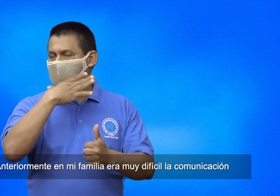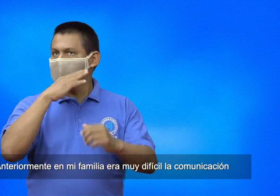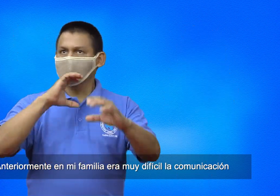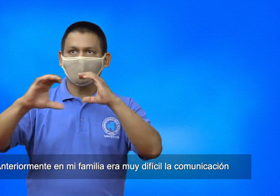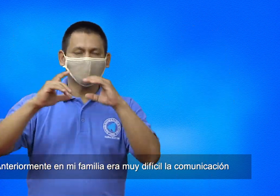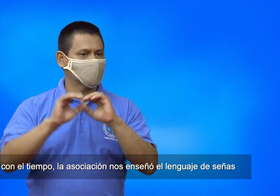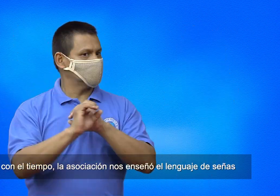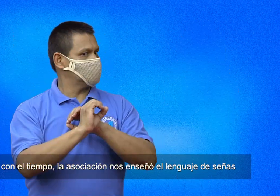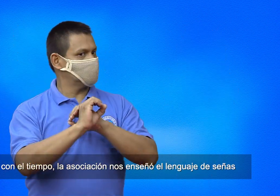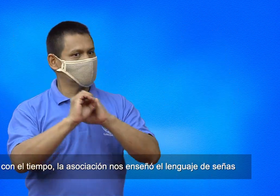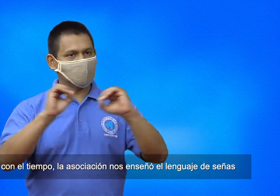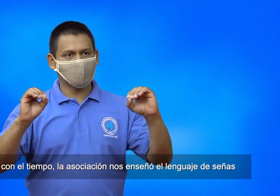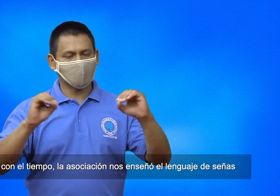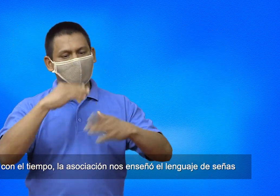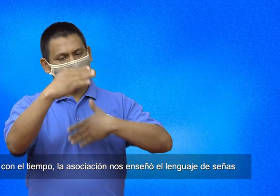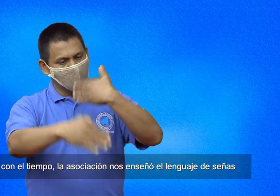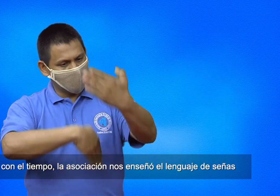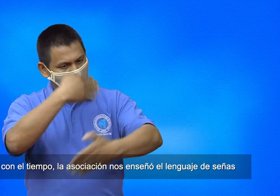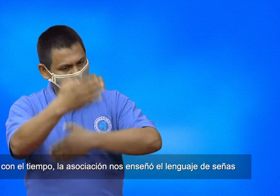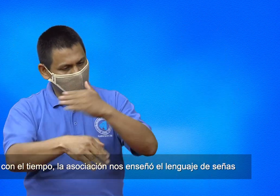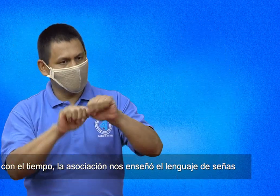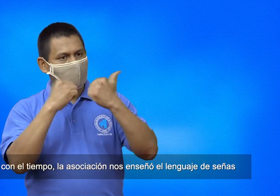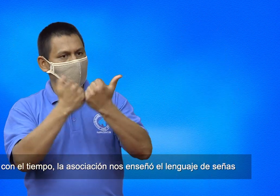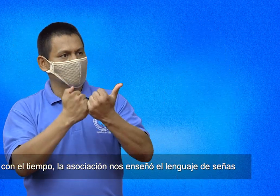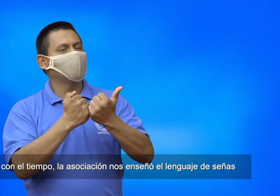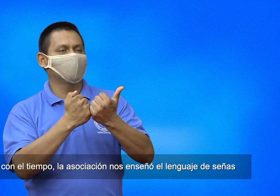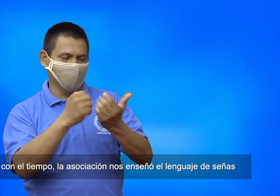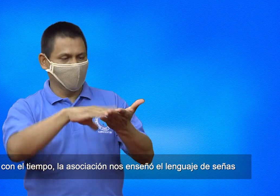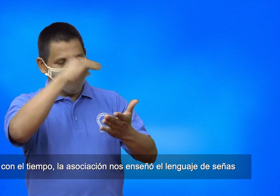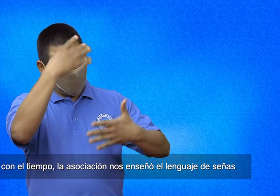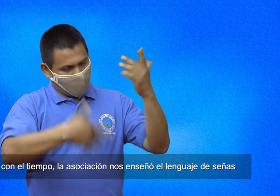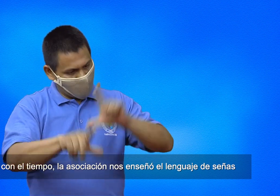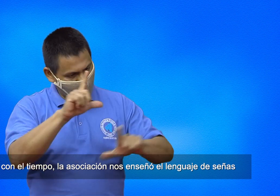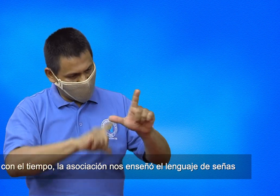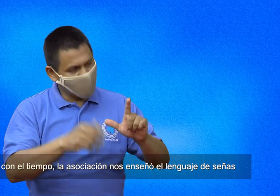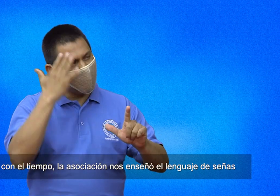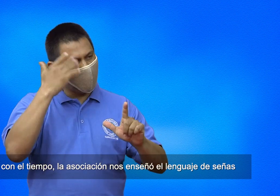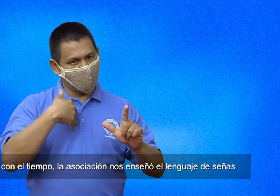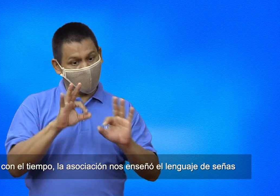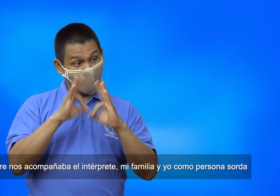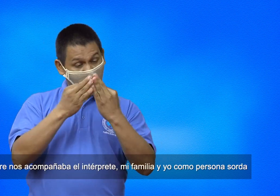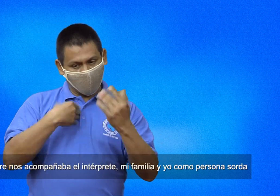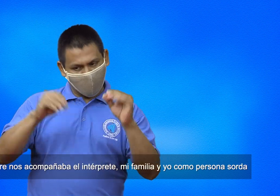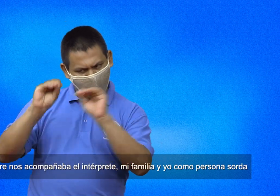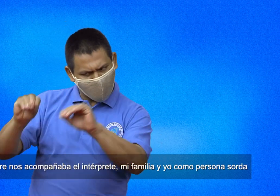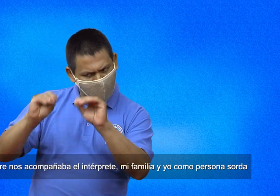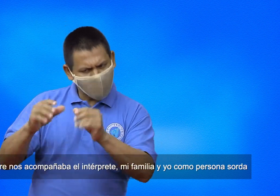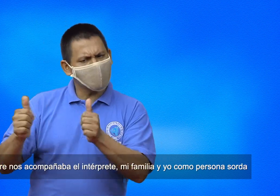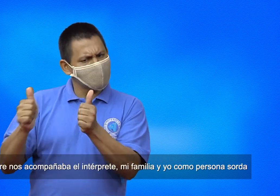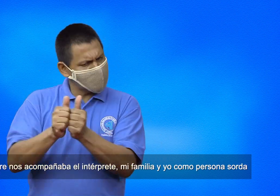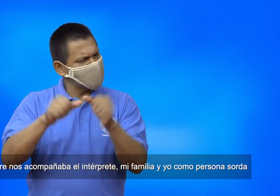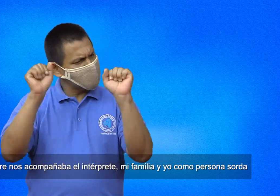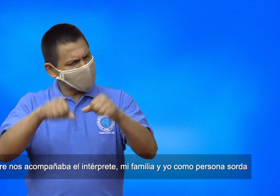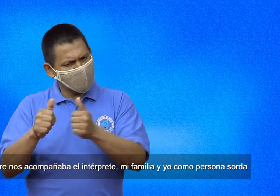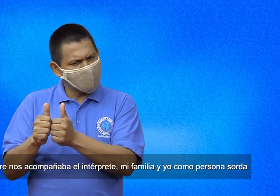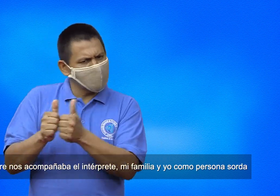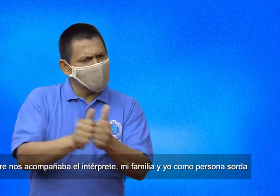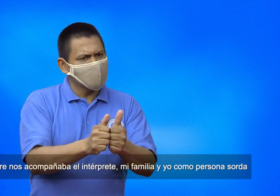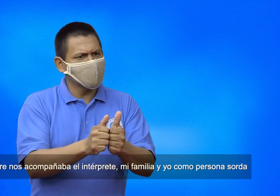ya con el tiempo la asociación pues nos enseñó el lenguaje de señas y siempre nos acompañaba el